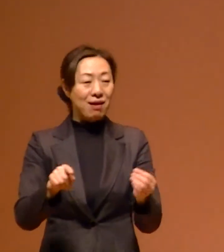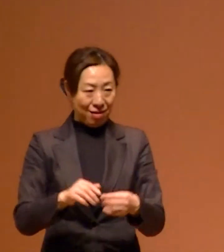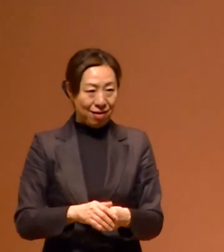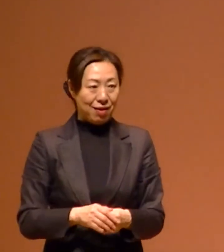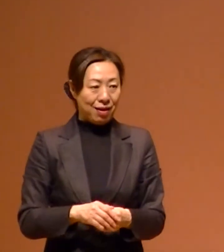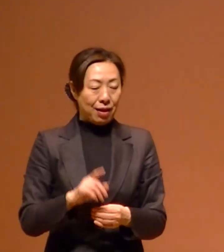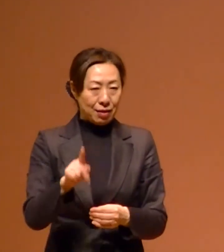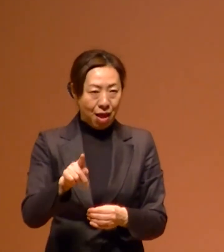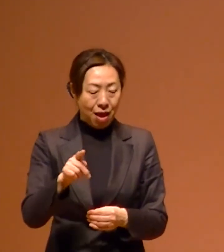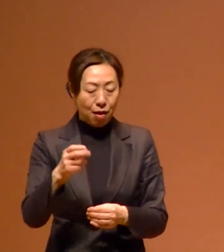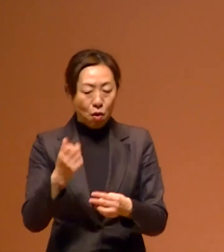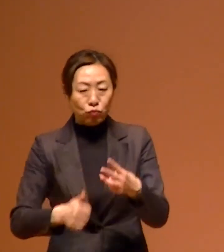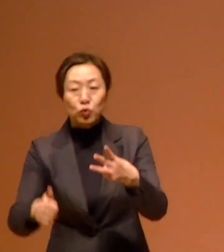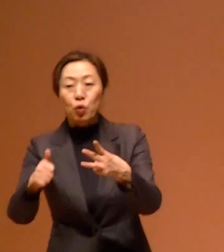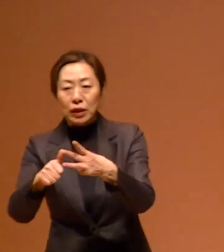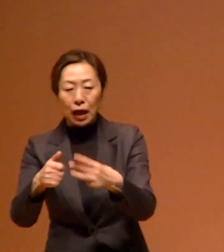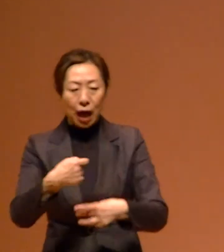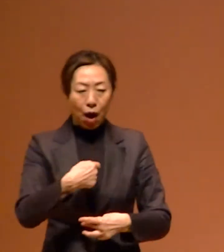もうダメだろう